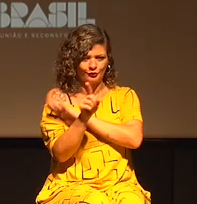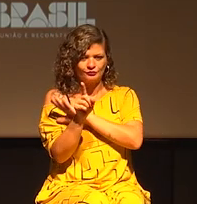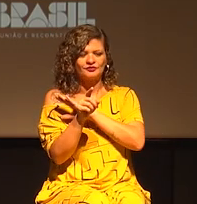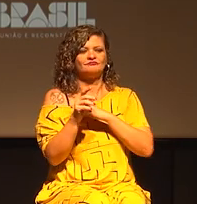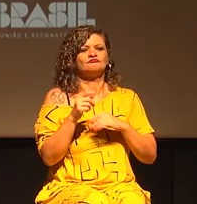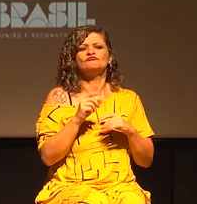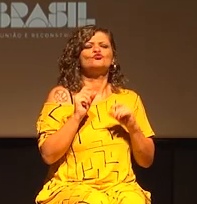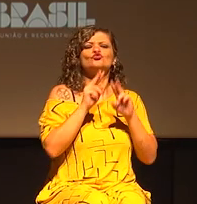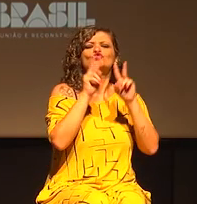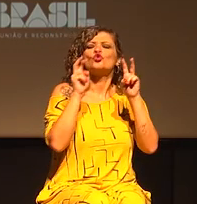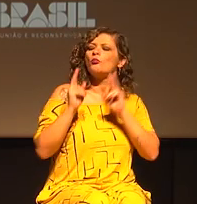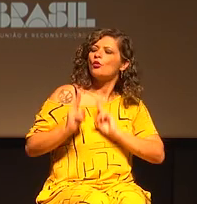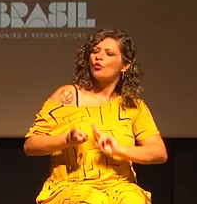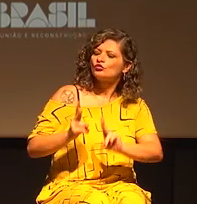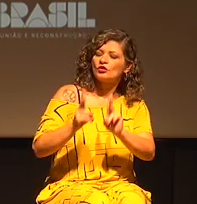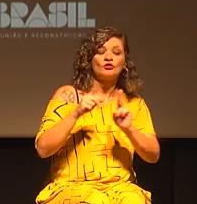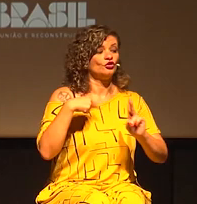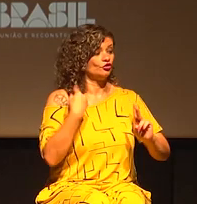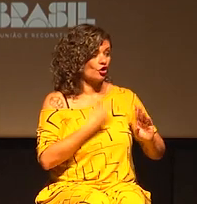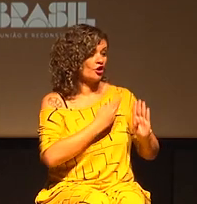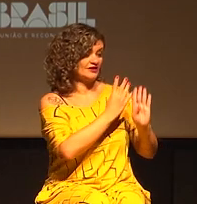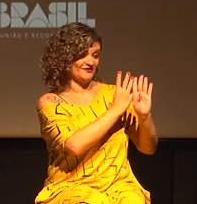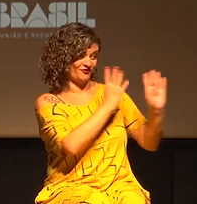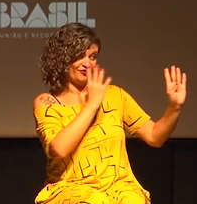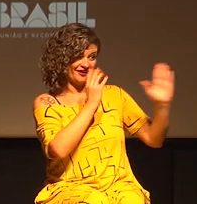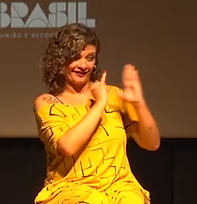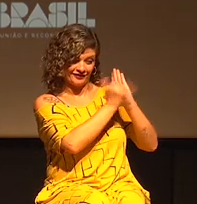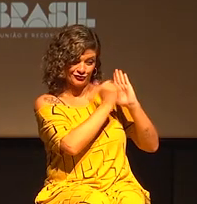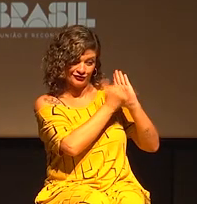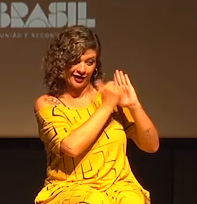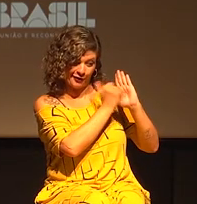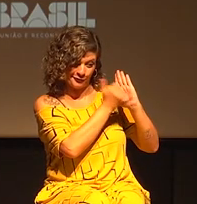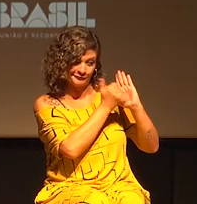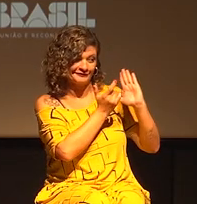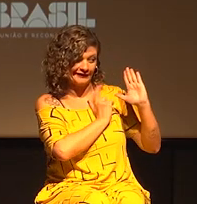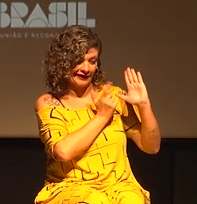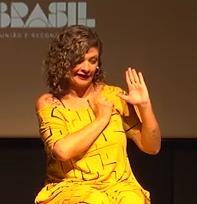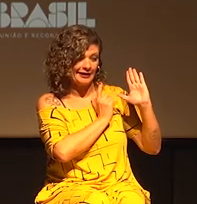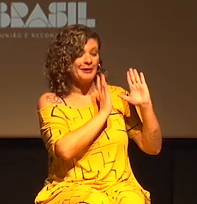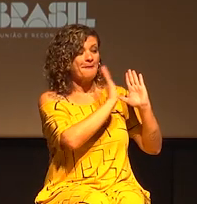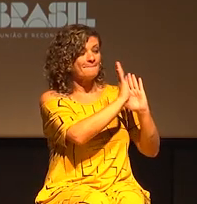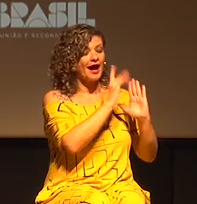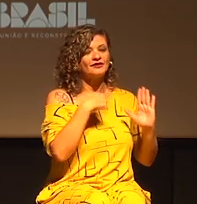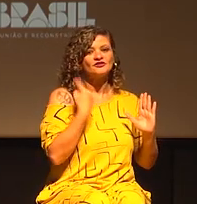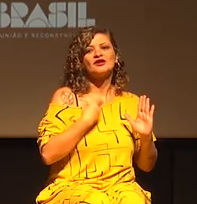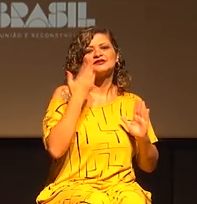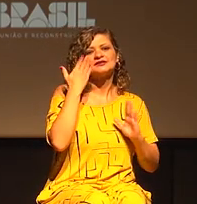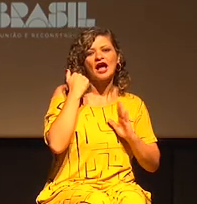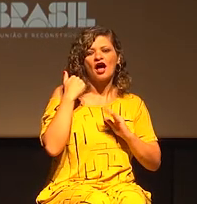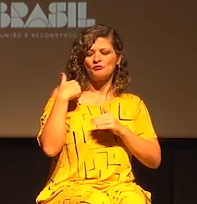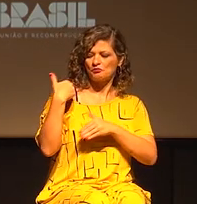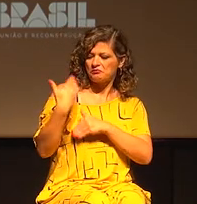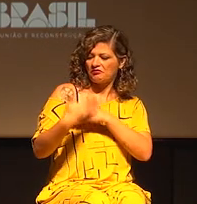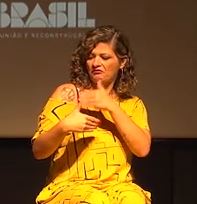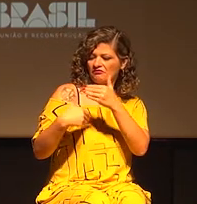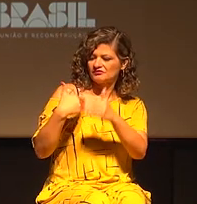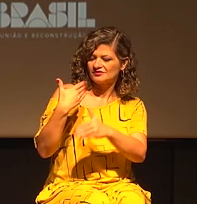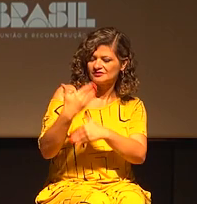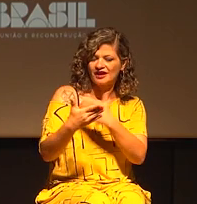a continuidade a gente tá na fila mas nós sabemos que esse processo de da